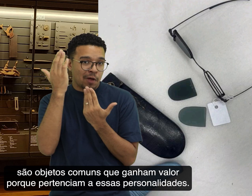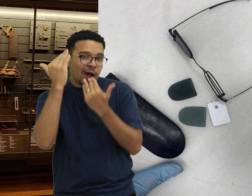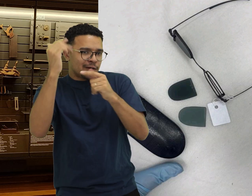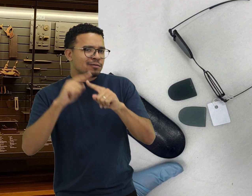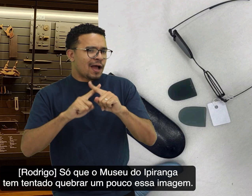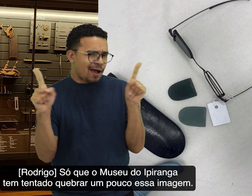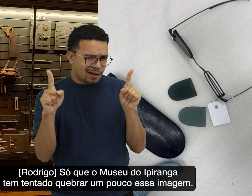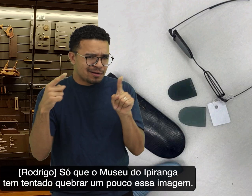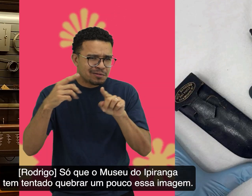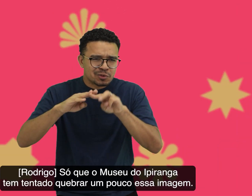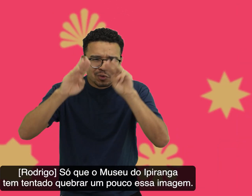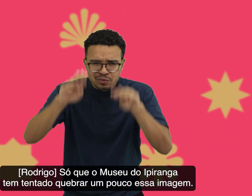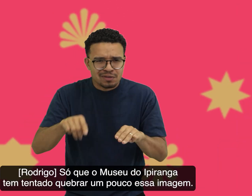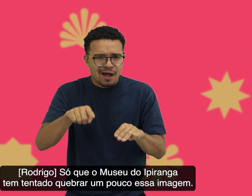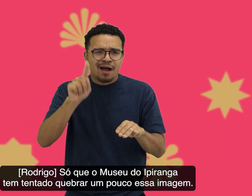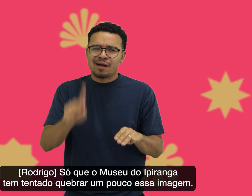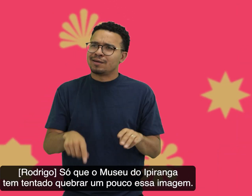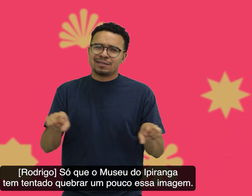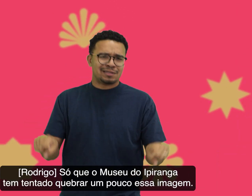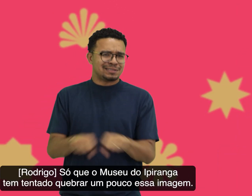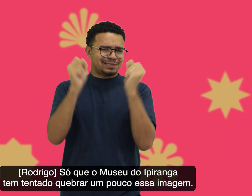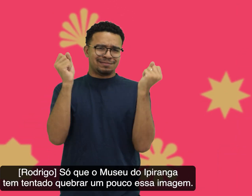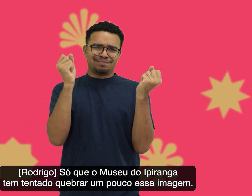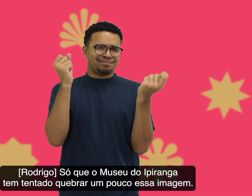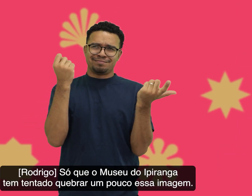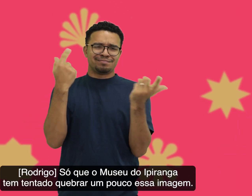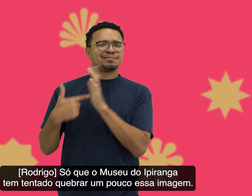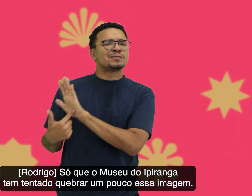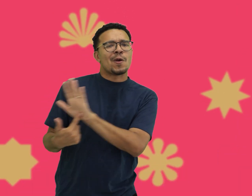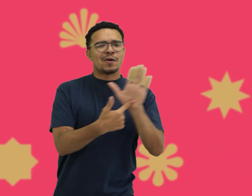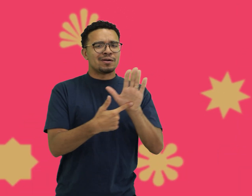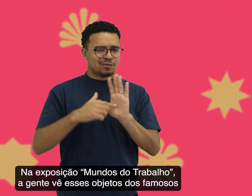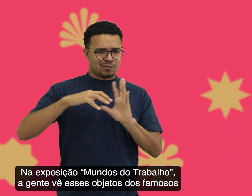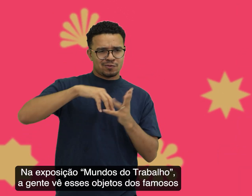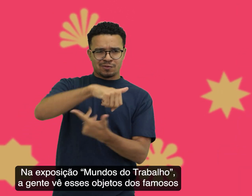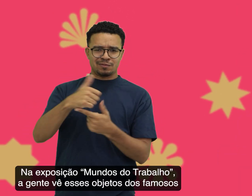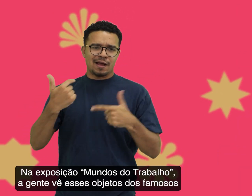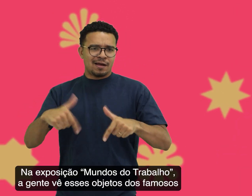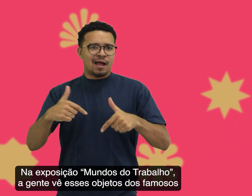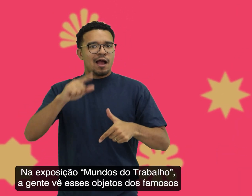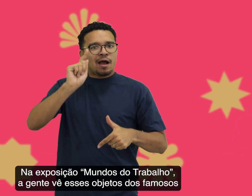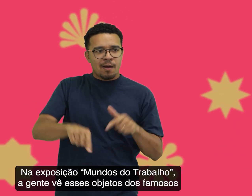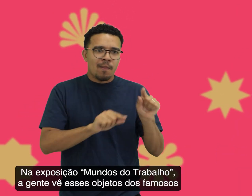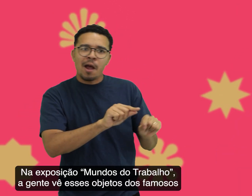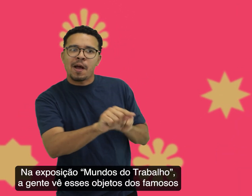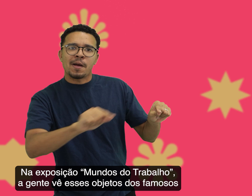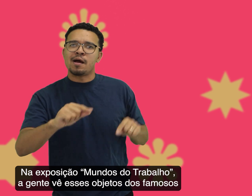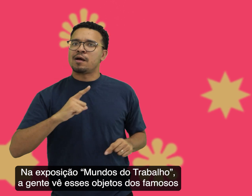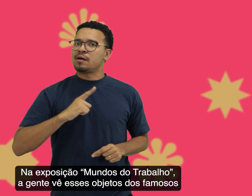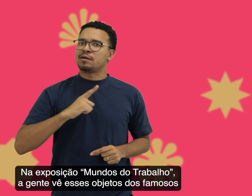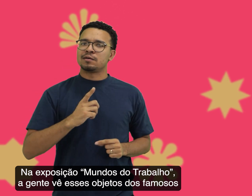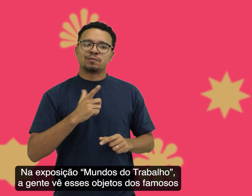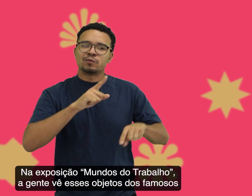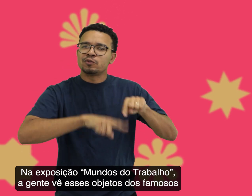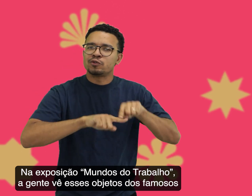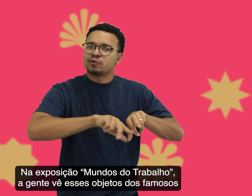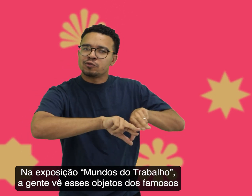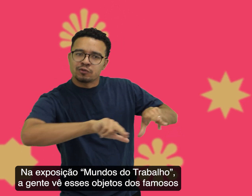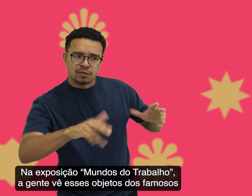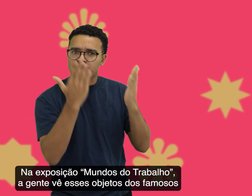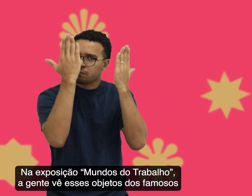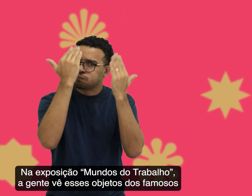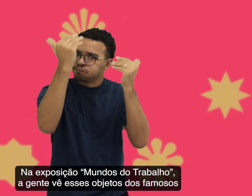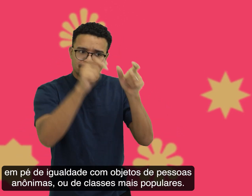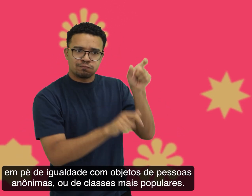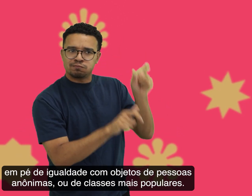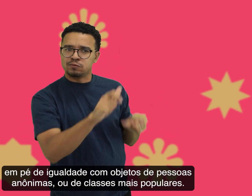essas personalidades. Só que o Museu do Ipiranga tem tentado quebrar um pouco essa imagem. Na exposição Mundos do Trabalho, a gente vê